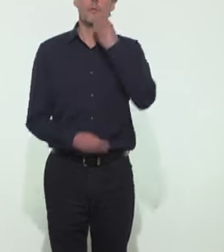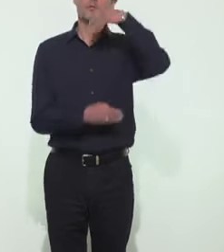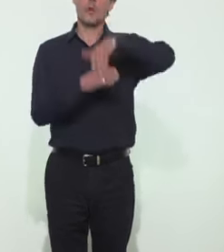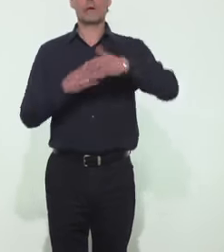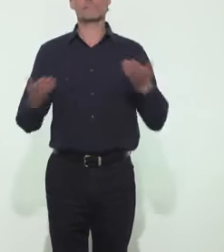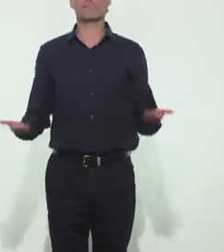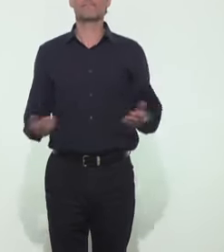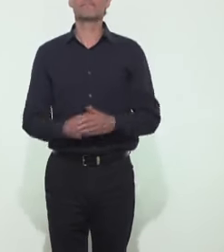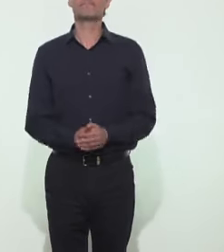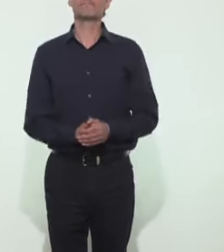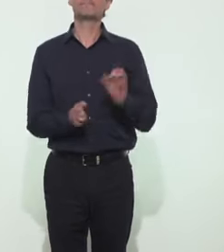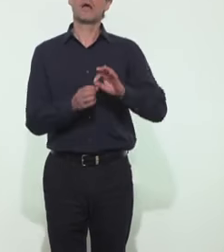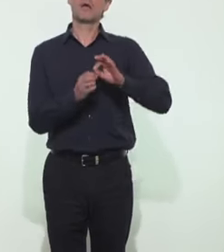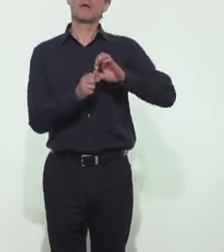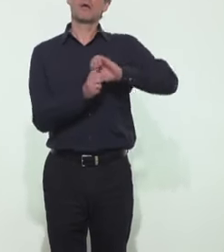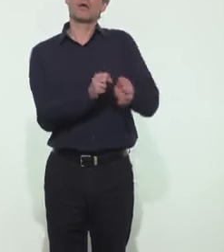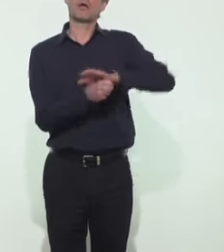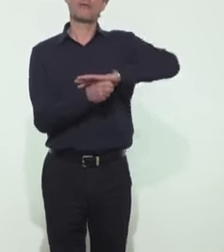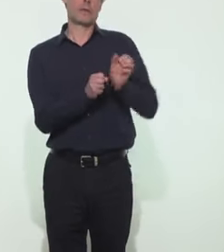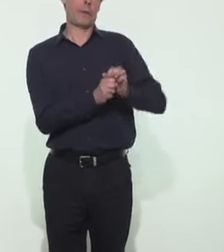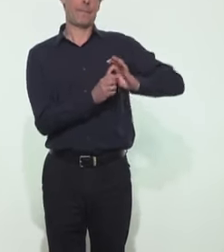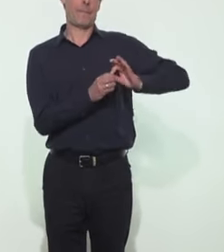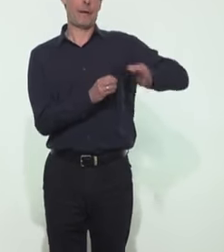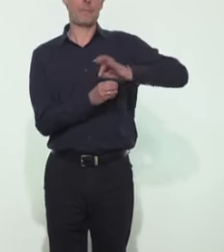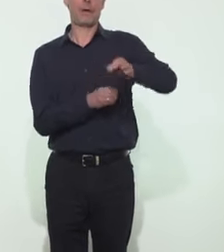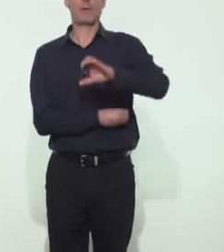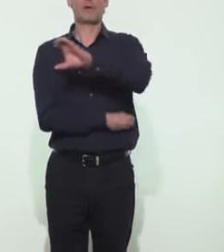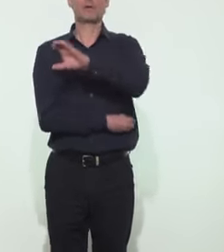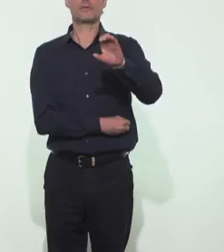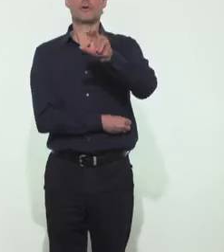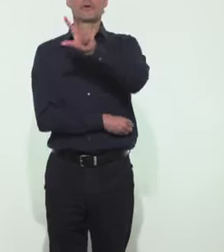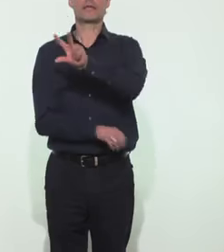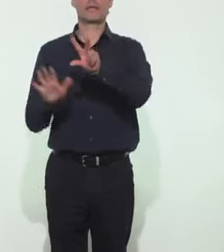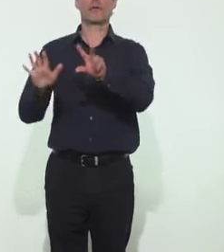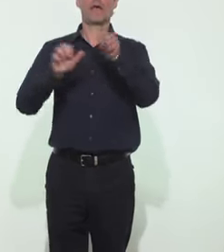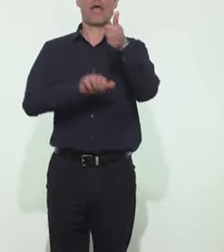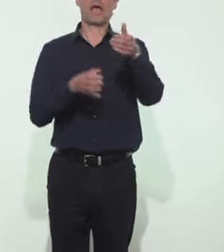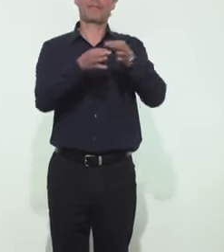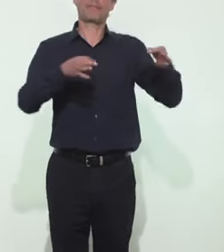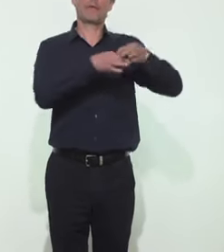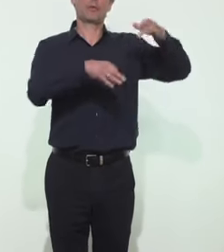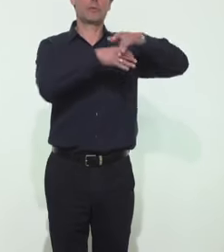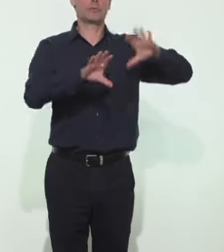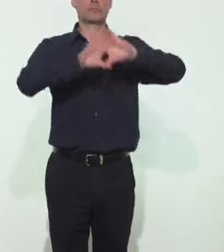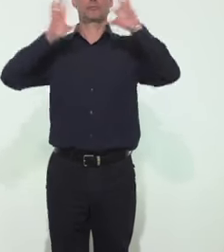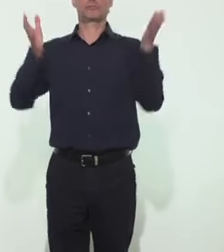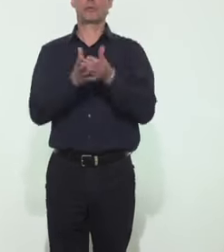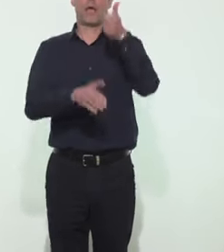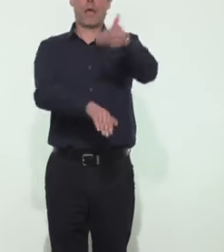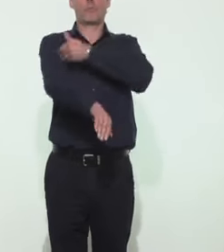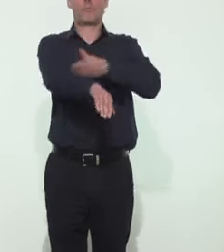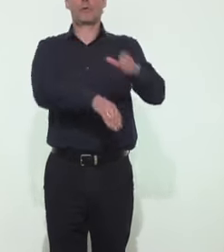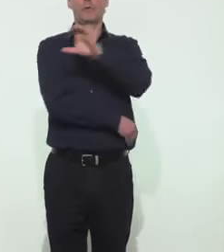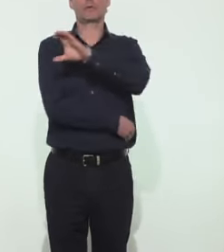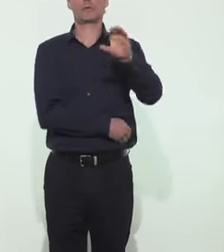voir la pandémie de kovy 19 touches 181 pays et concerne plus de un million cent